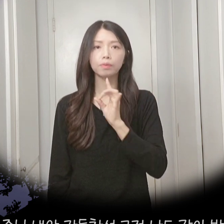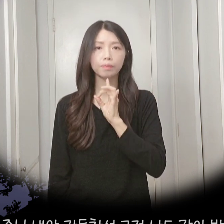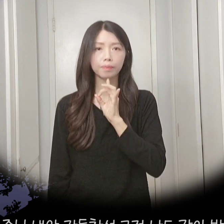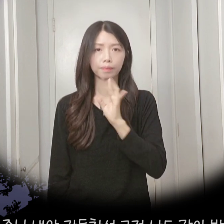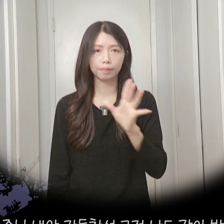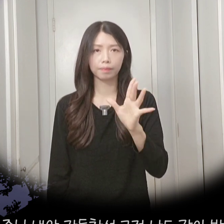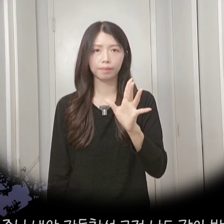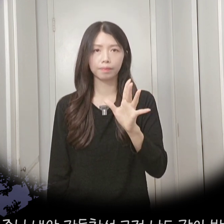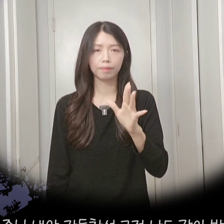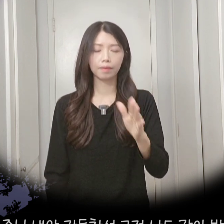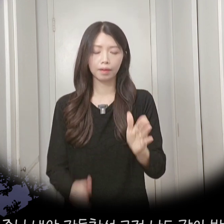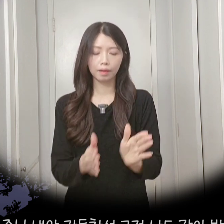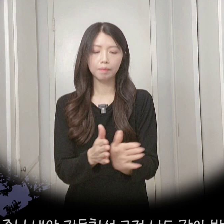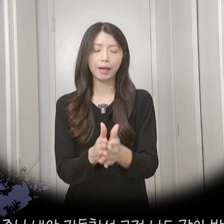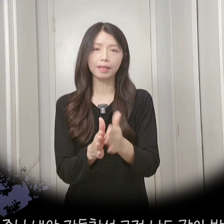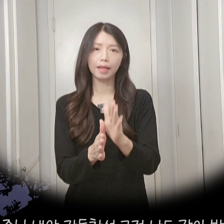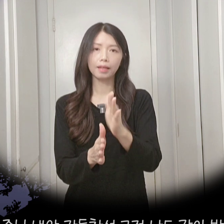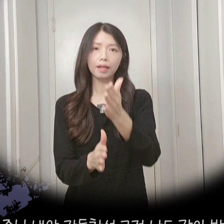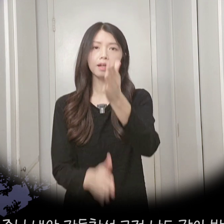뿐.